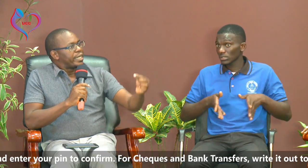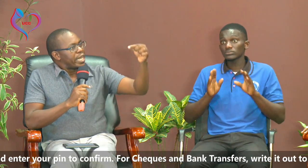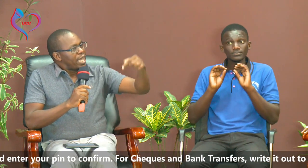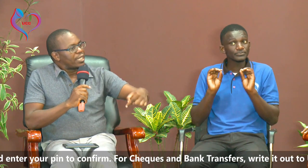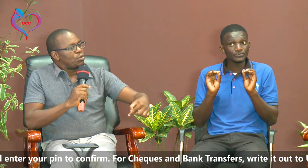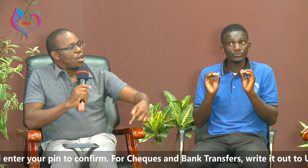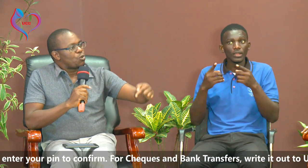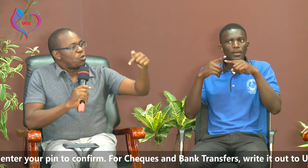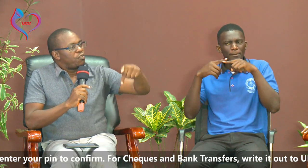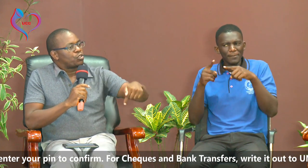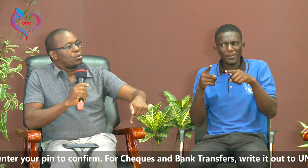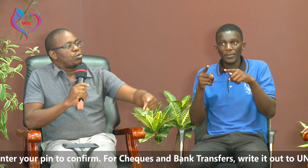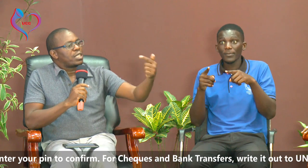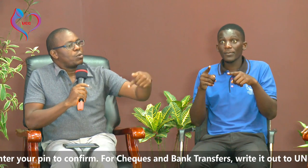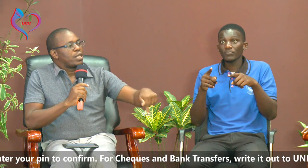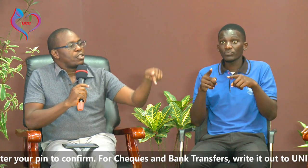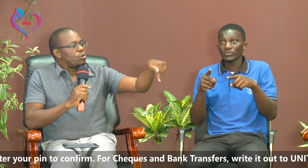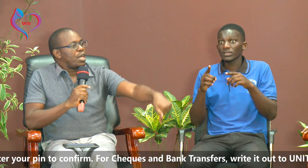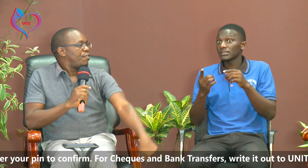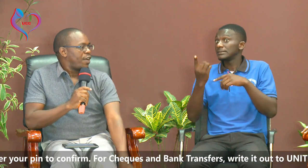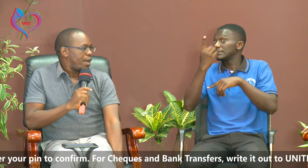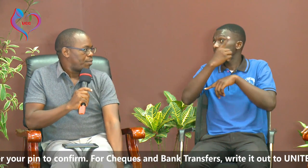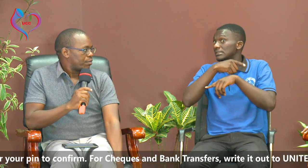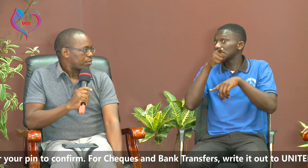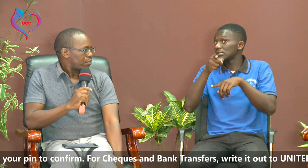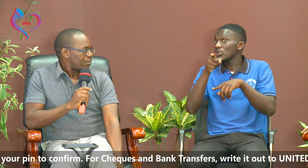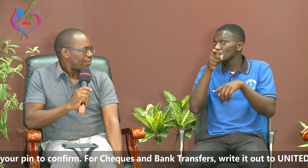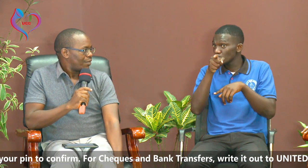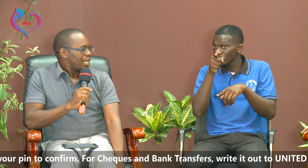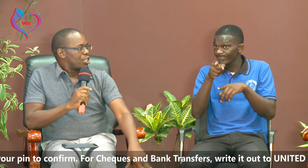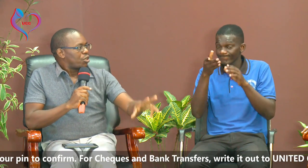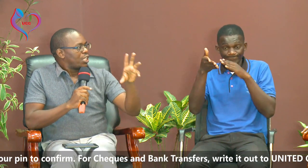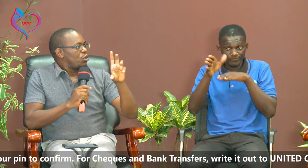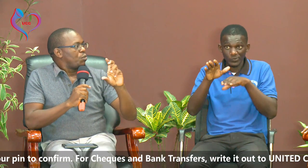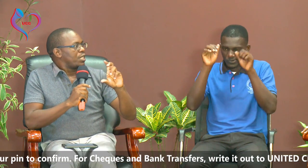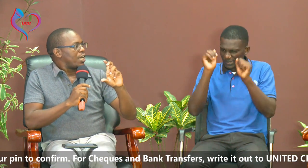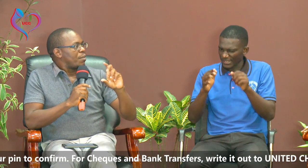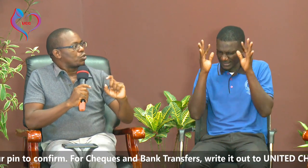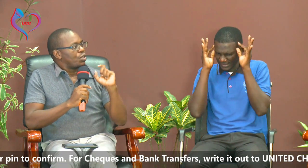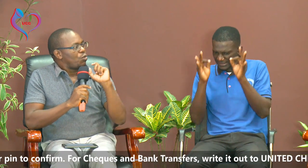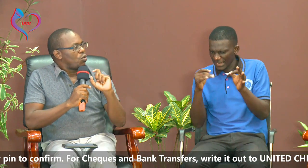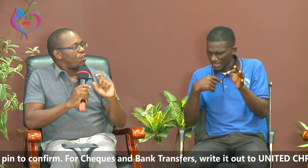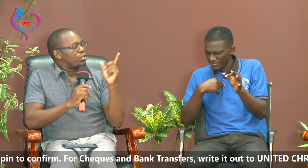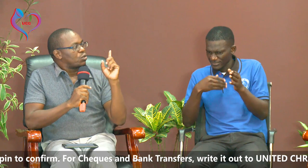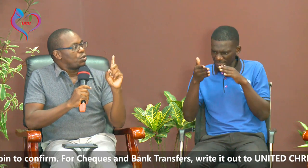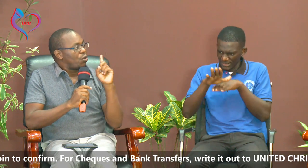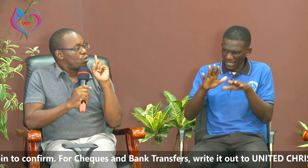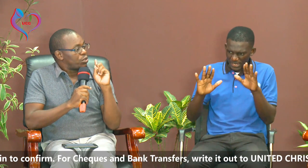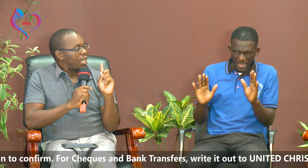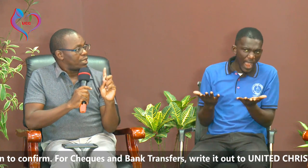Na ya atulu na kuro kufo. Sobulo kusala wengi li jona famu. Yensongachi yomubuliza agamanti olunaku lw'okufa lusinga olunaku